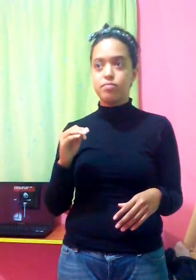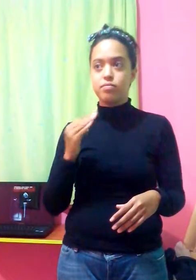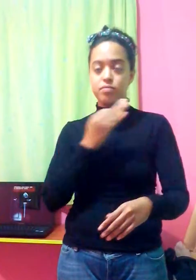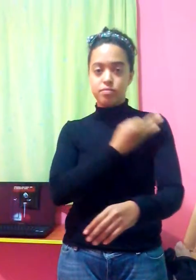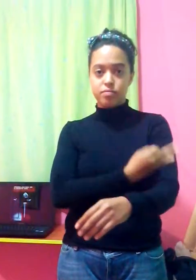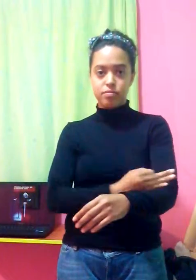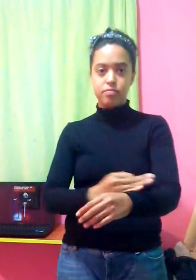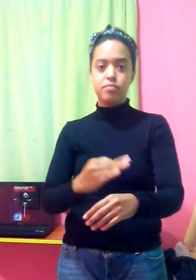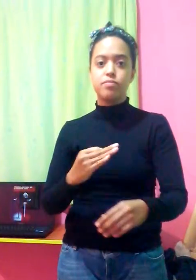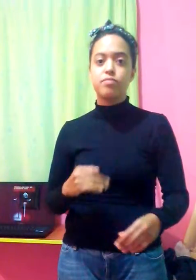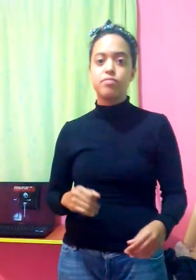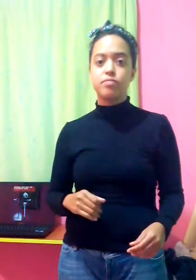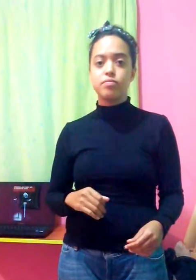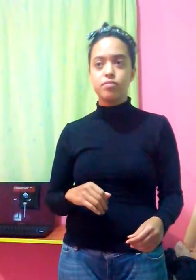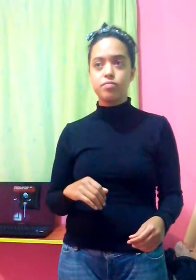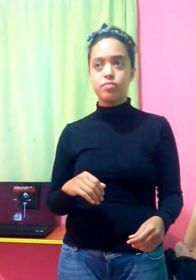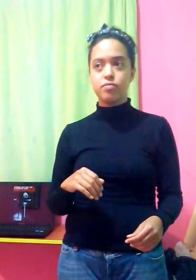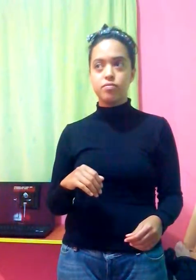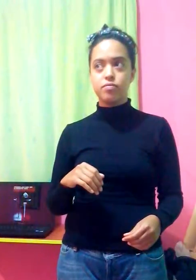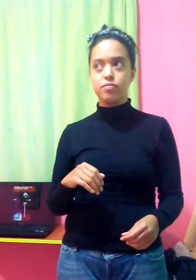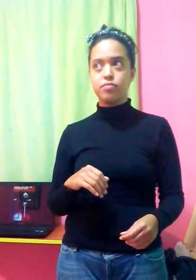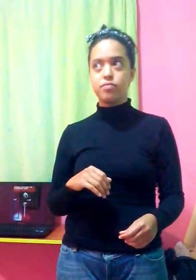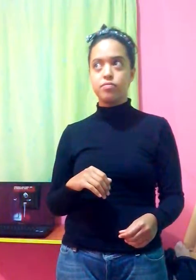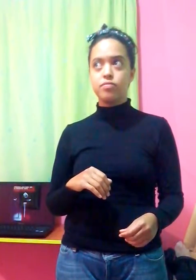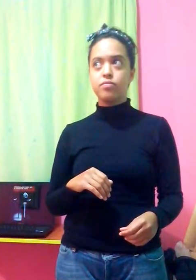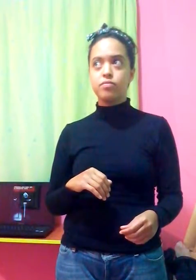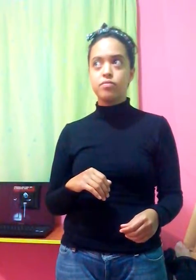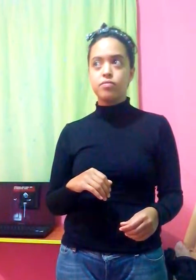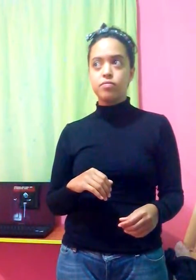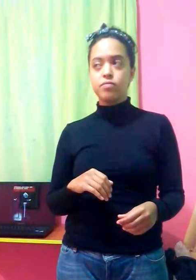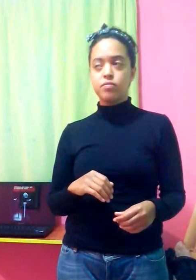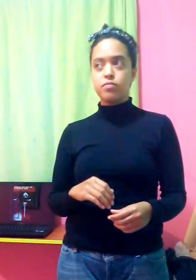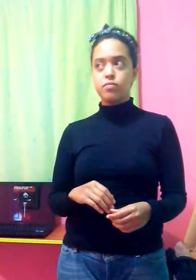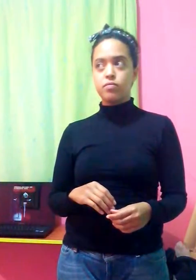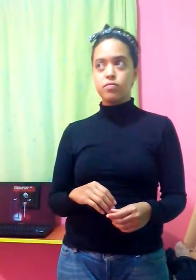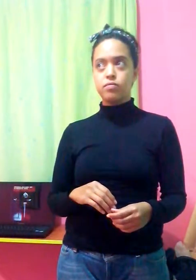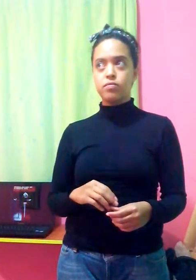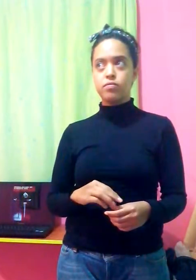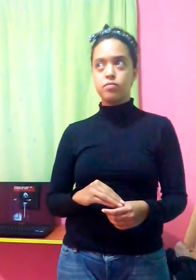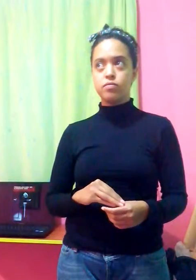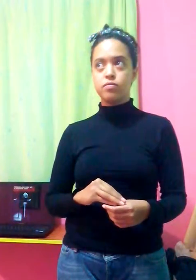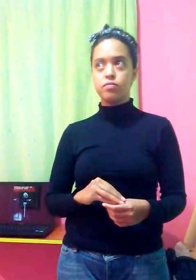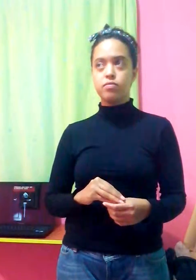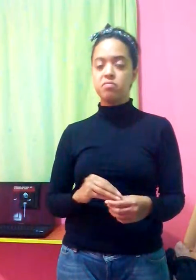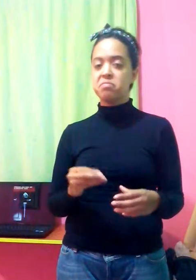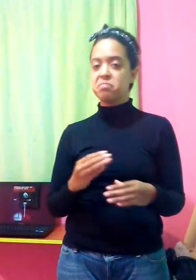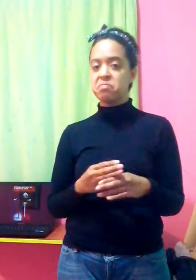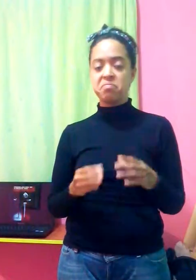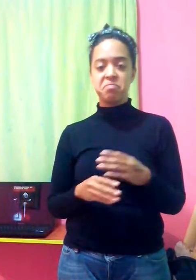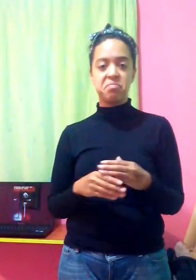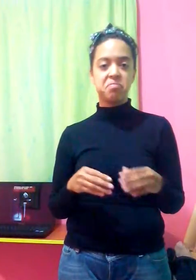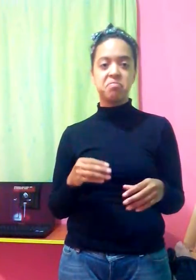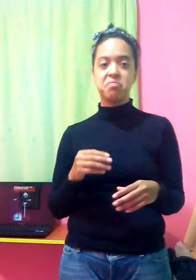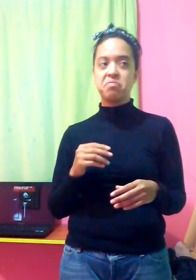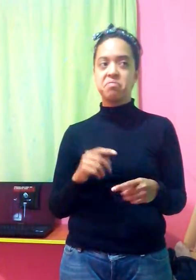tu mamá es positiva y tu papá negativo, pues eso ya depende básicamente de la influencia que tenga él o ella. Pero yo estoy hablando de la genética que traemos